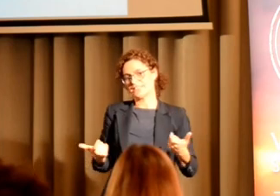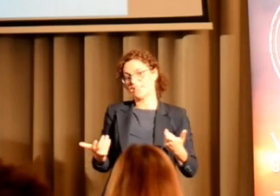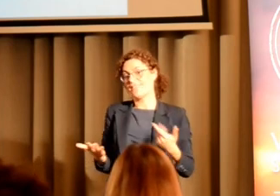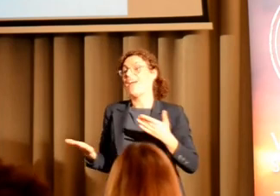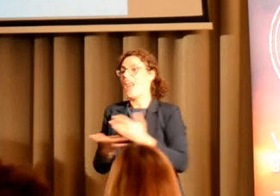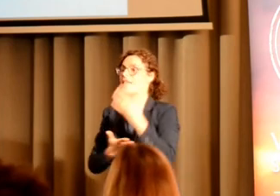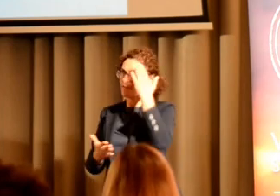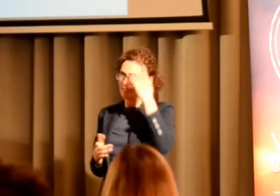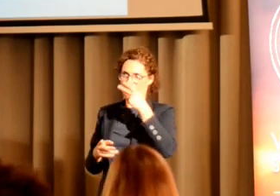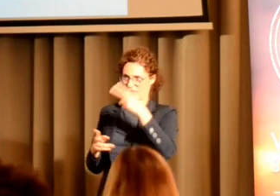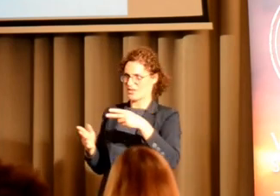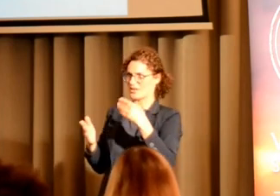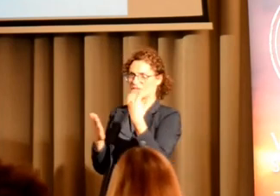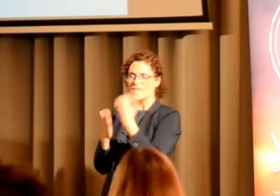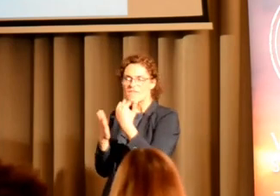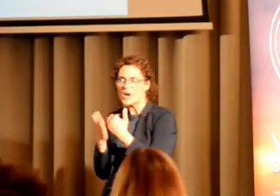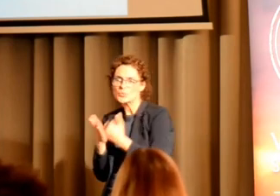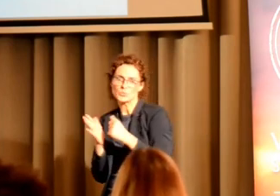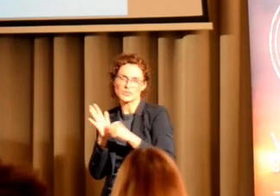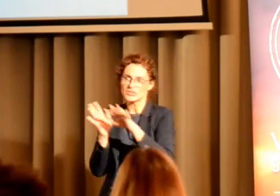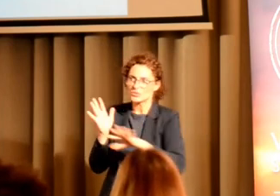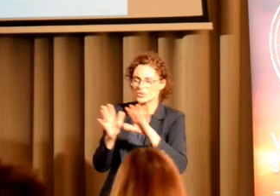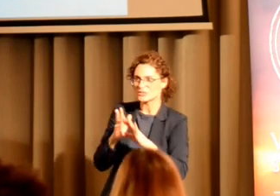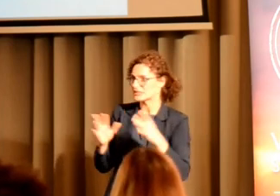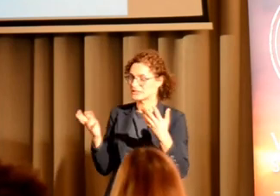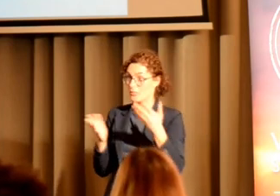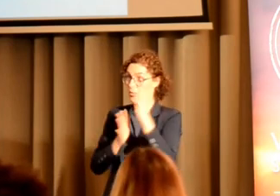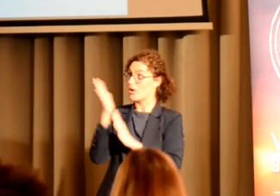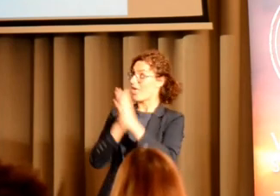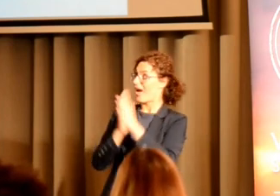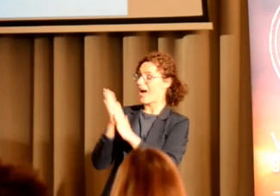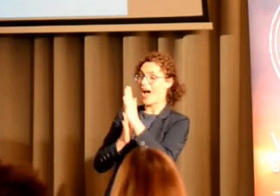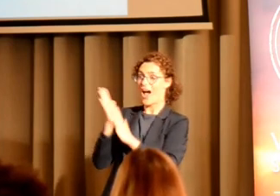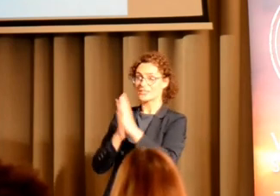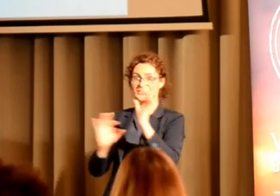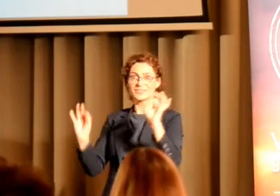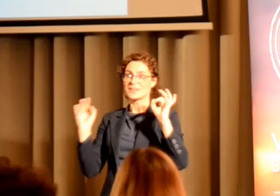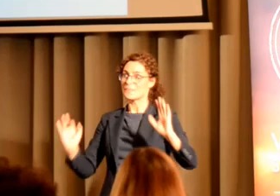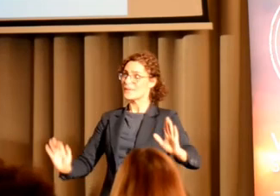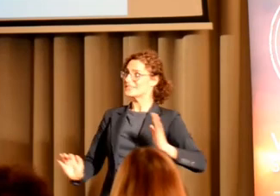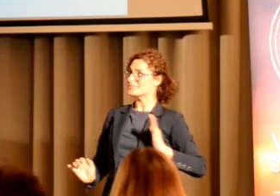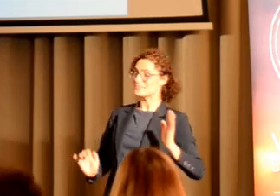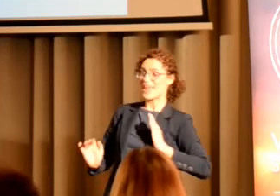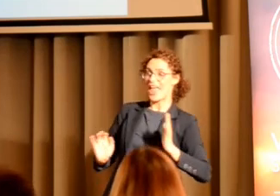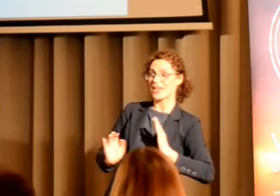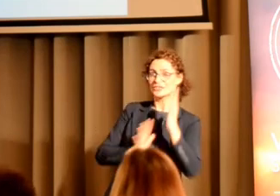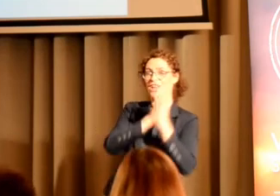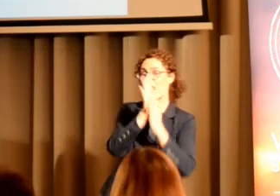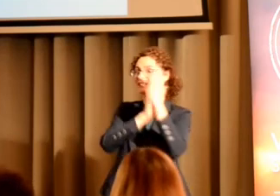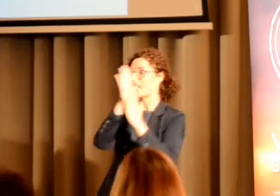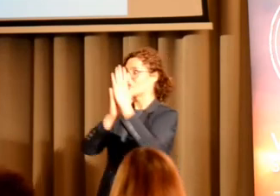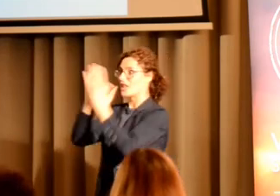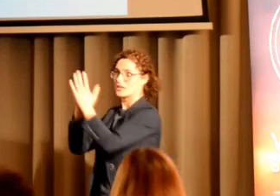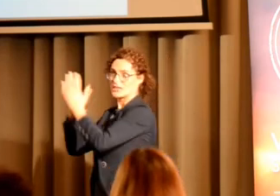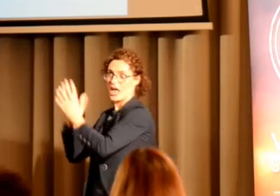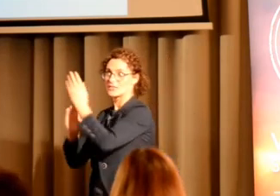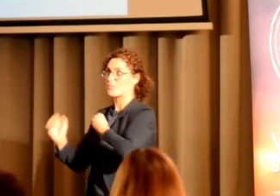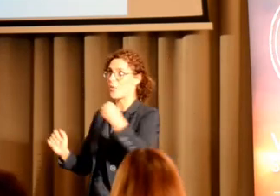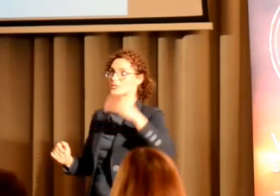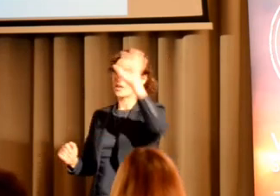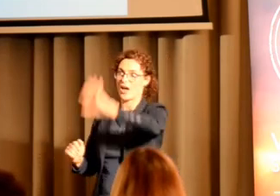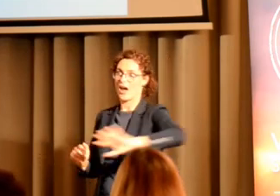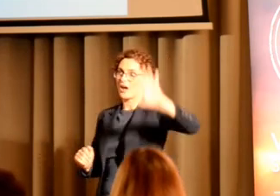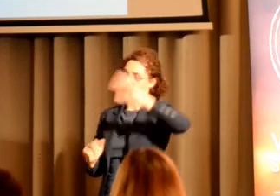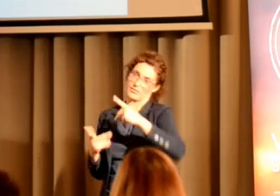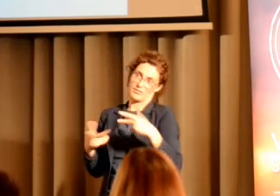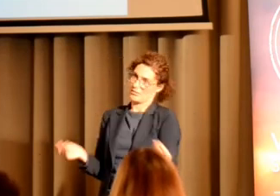bardzo niesprzyjające środowiska, prawda? Bo u nas lasy nie są jakimś ciągłym takim, prawda, kompleksem ciągnącym się przez całą Polskę,